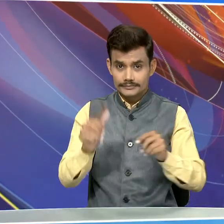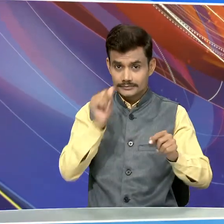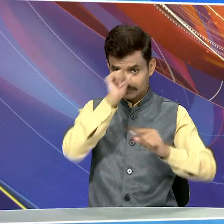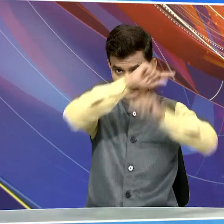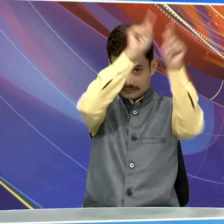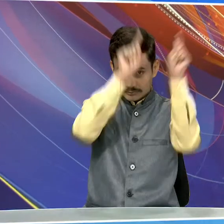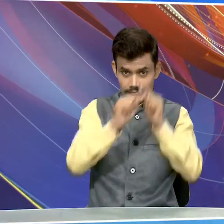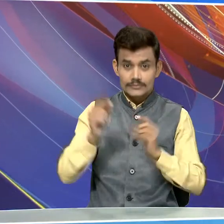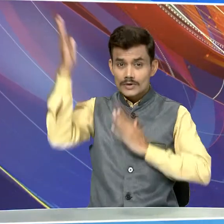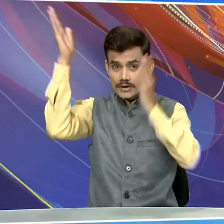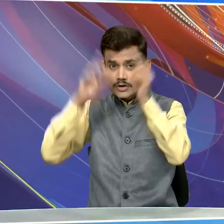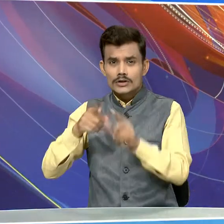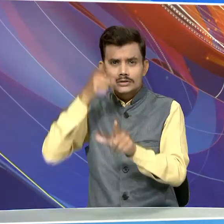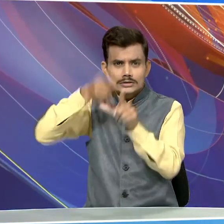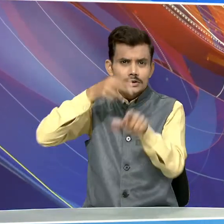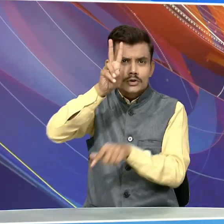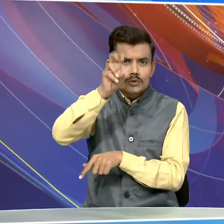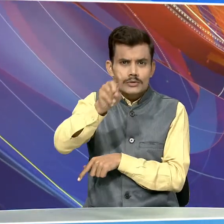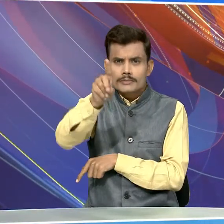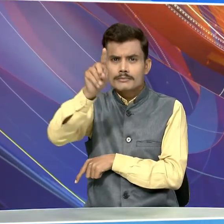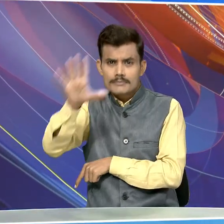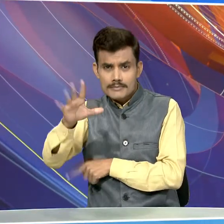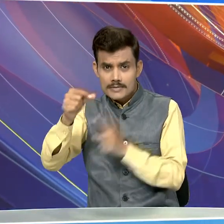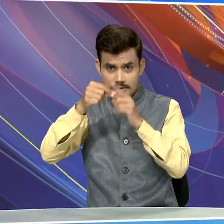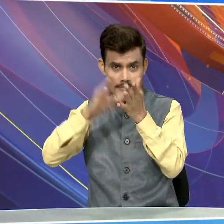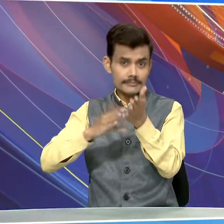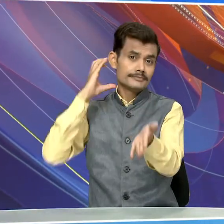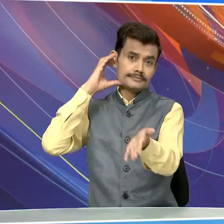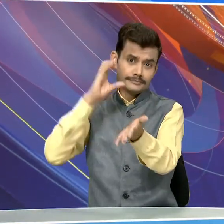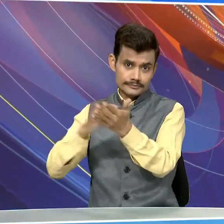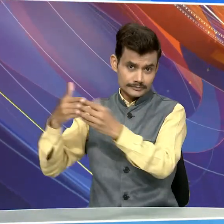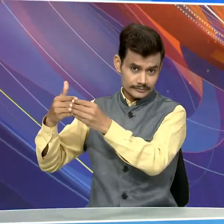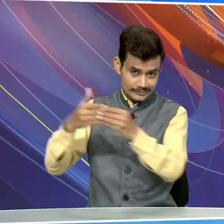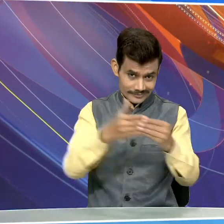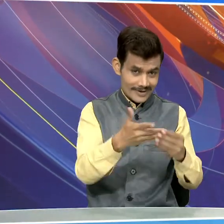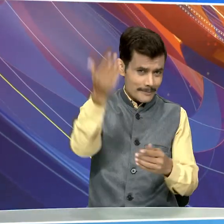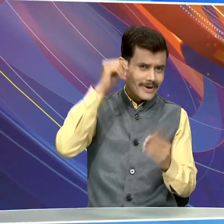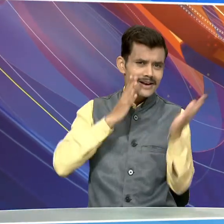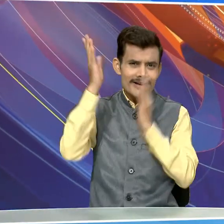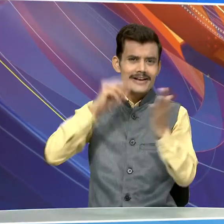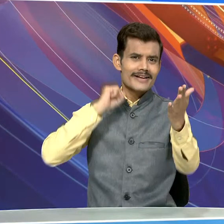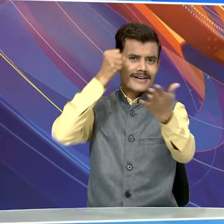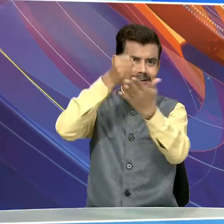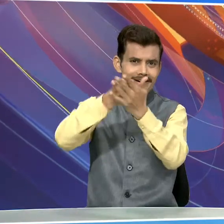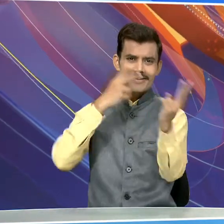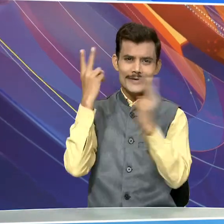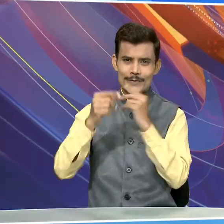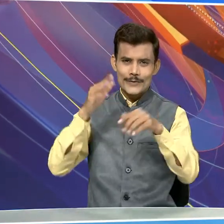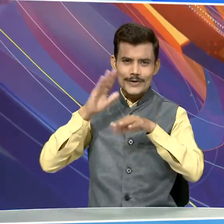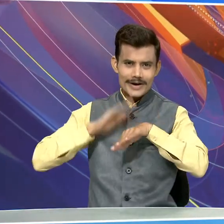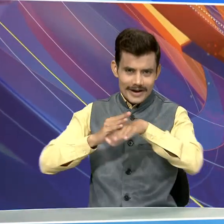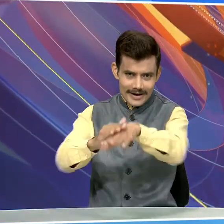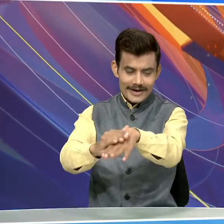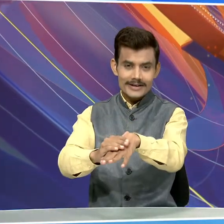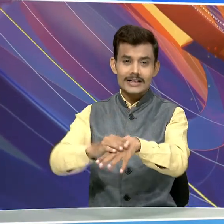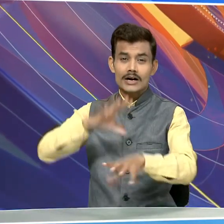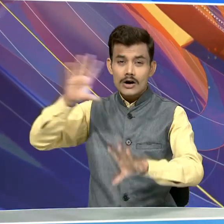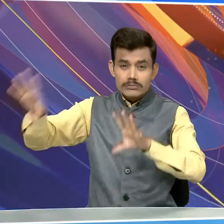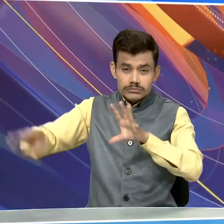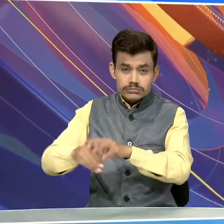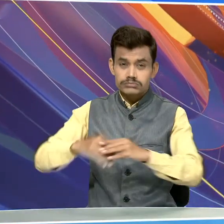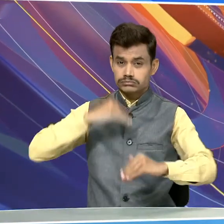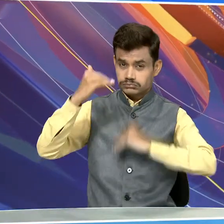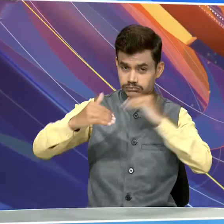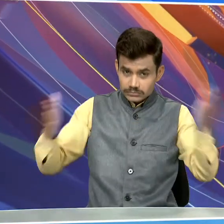देश 2015 में प्रधानमंत्री नरेंद्र मोदी के मलेशिया यात्रा के दौरान स्थापित उन्नत सामरिक साझेदारी